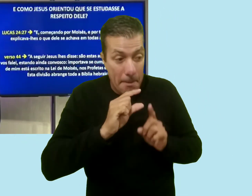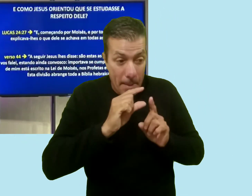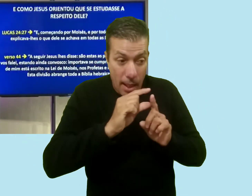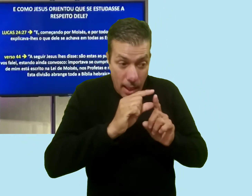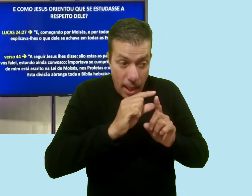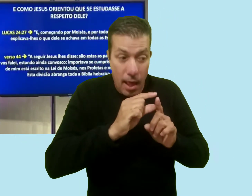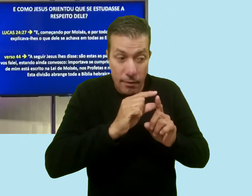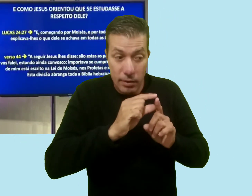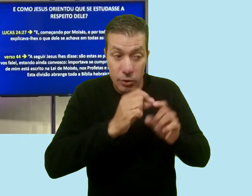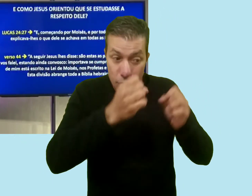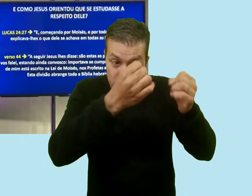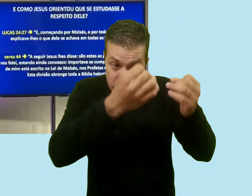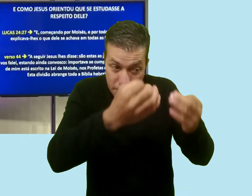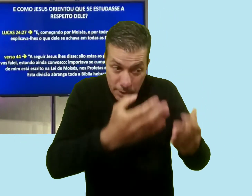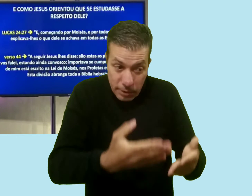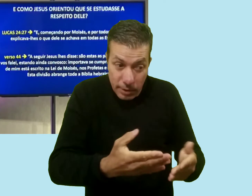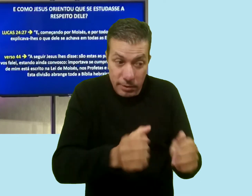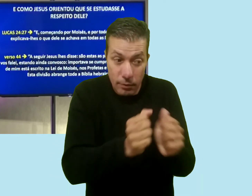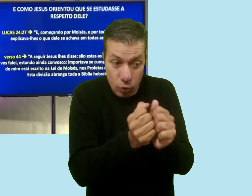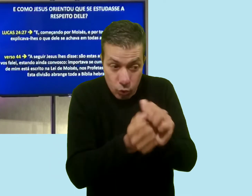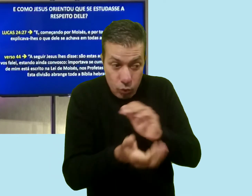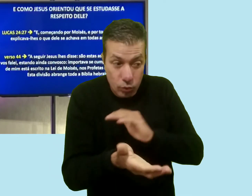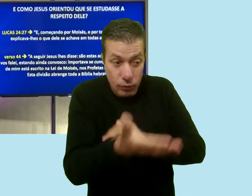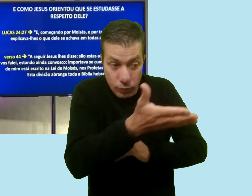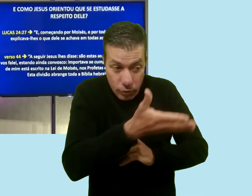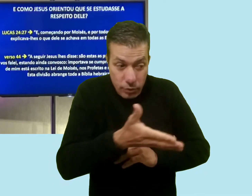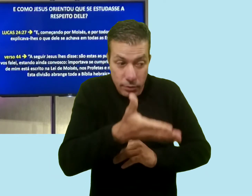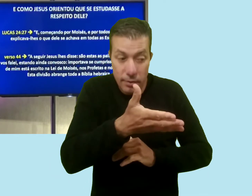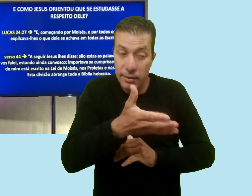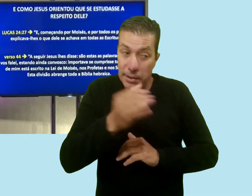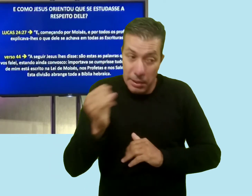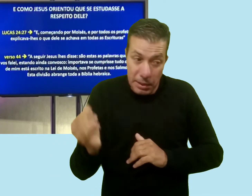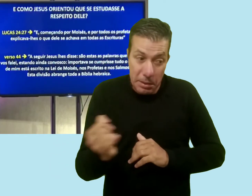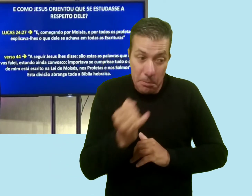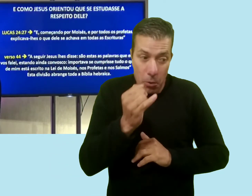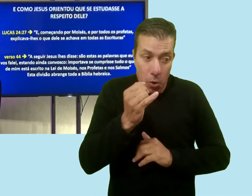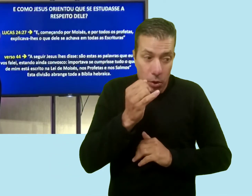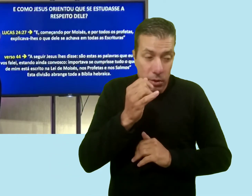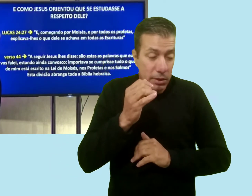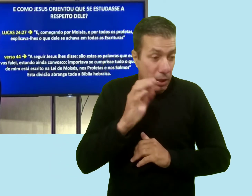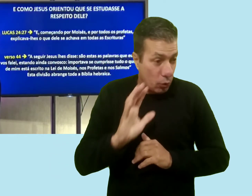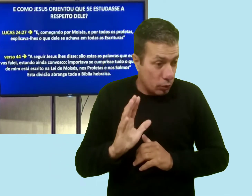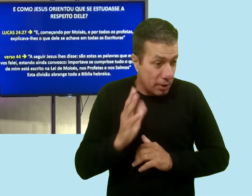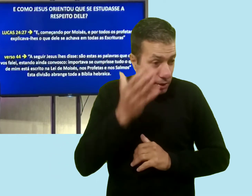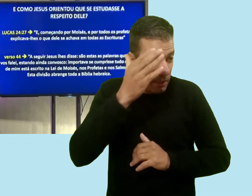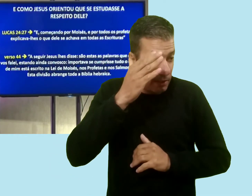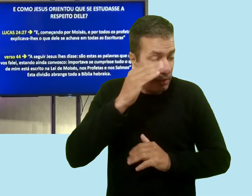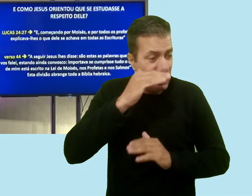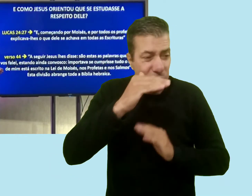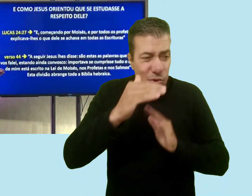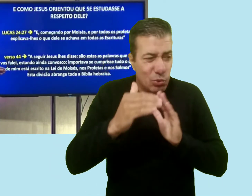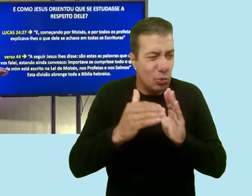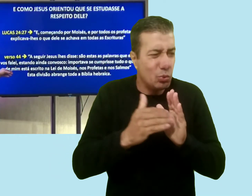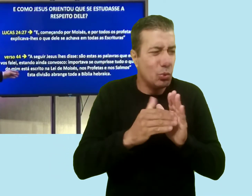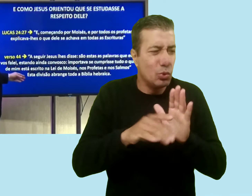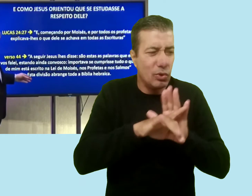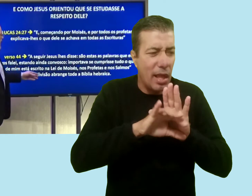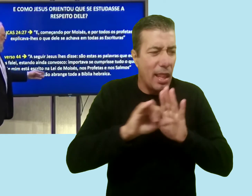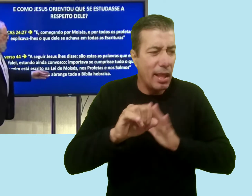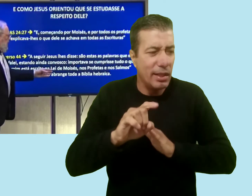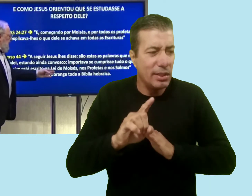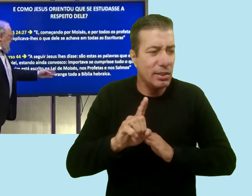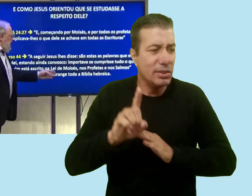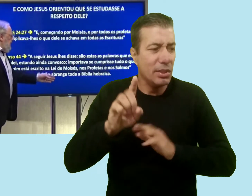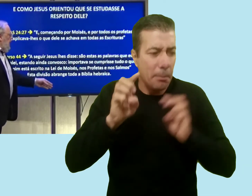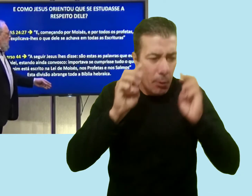são estas as palavras que eu vos falei, estando ainda convosco. Importava se cumprisse tudo o que de mim está escrito na